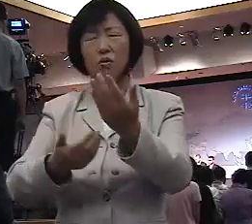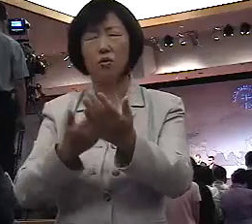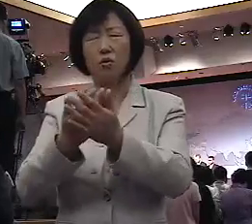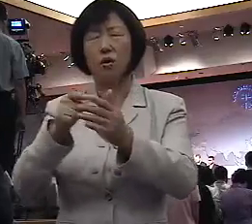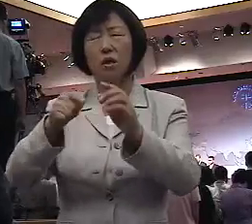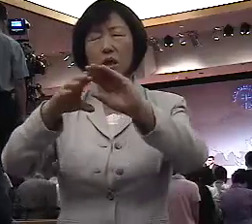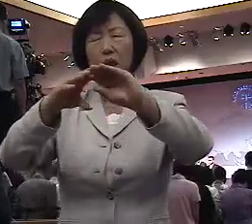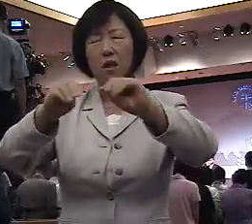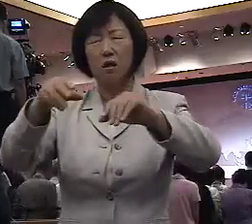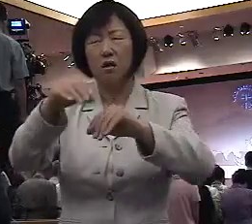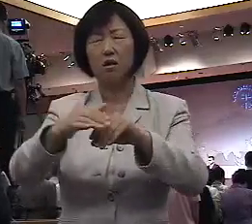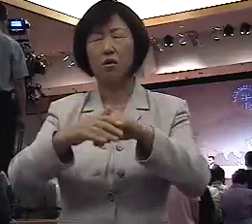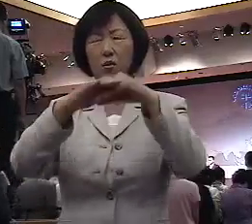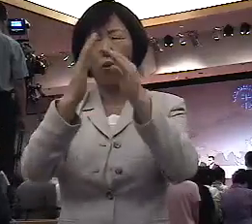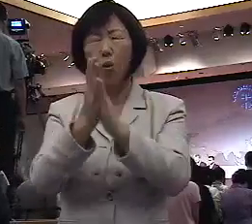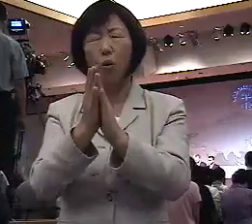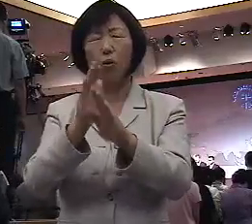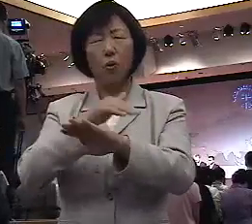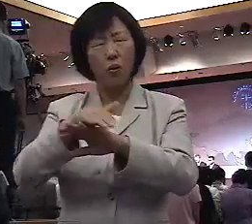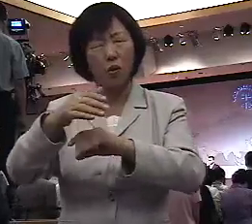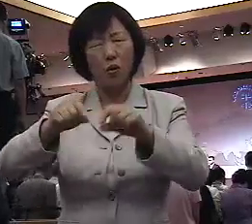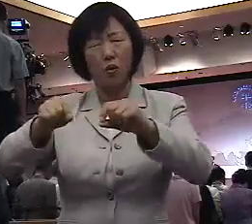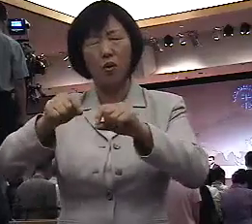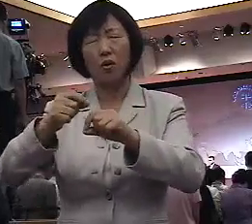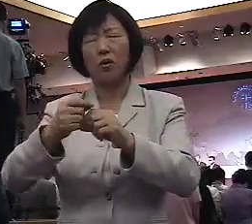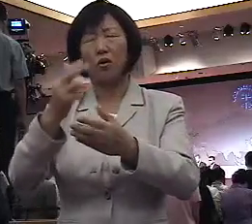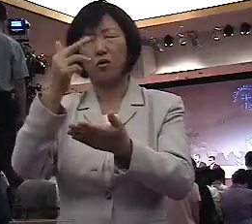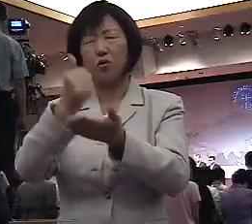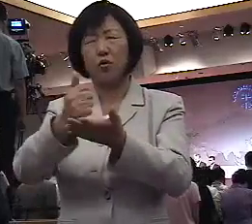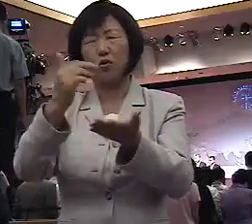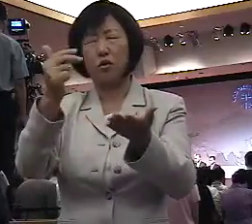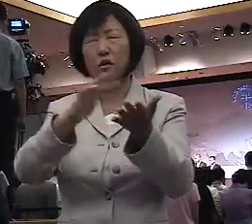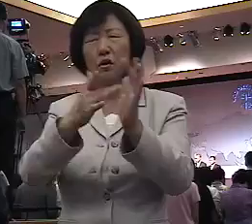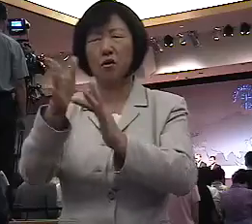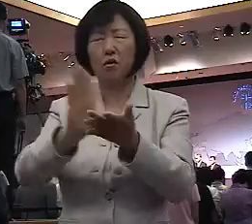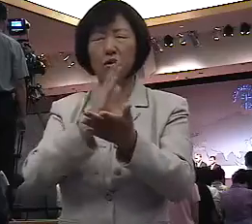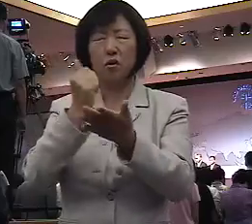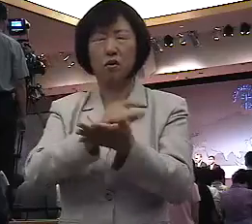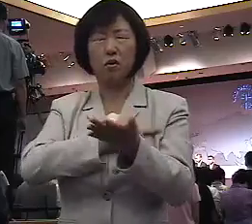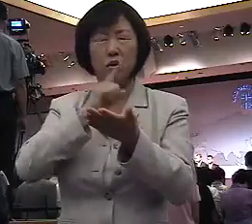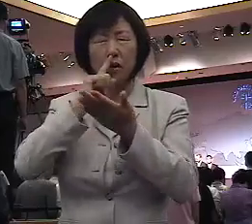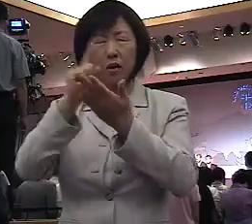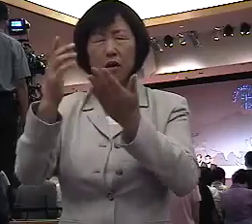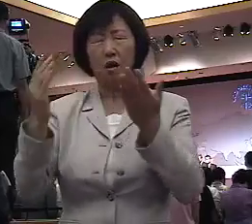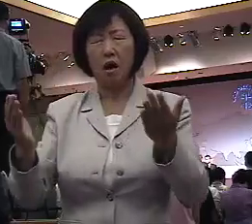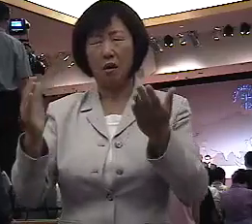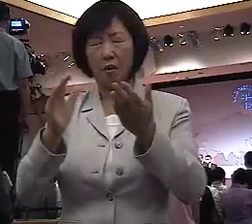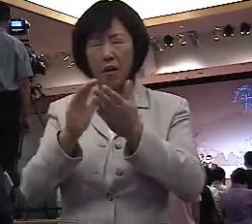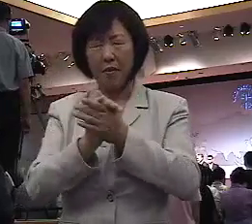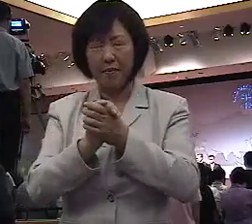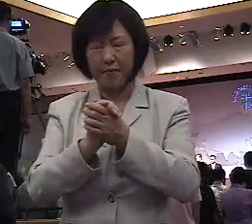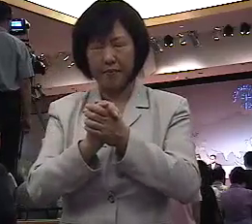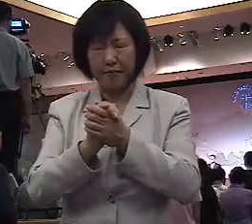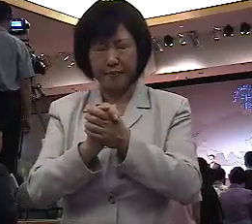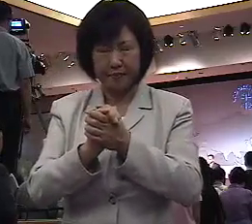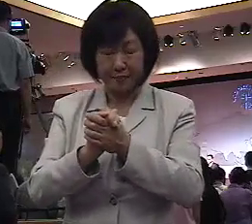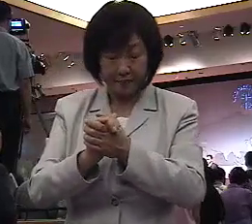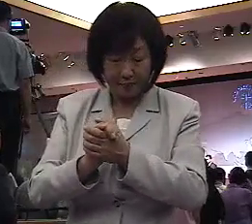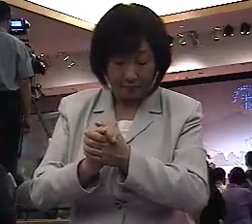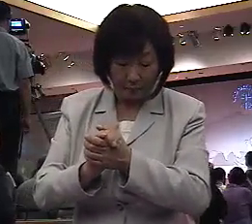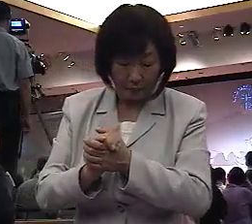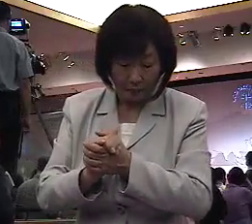아멘. 이 땅에서 드려지는 모든 예배의 주인 되시는 우리 주 예수 그리스도 이름으로 기도하옵나이다.